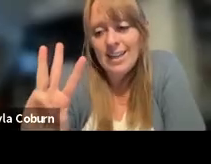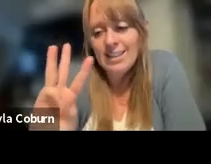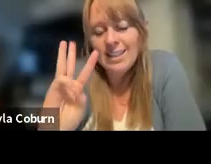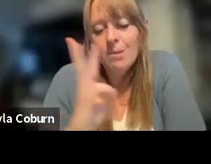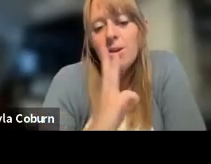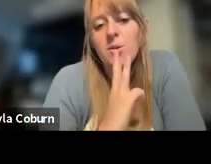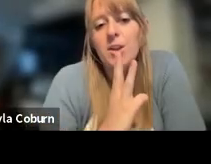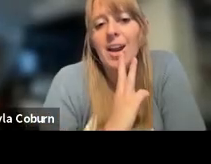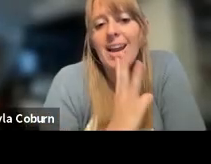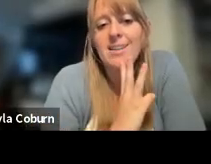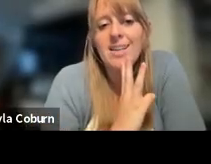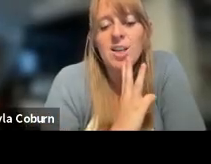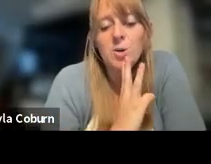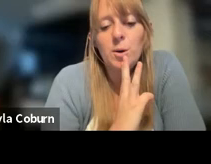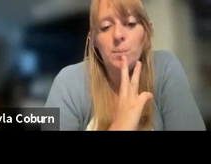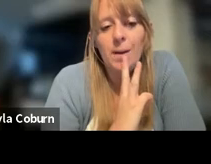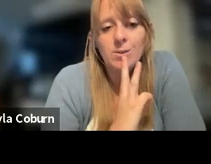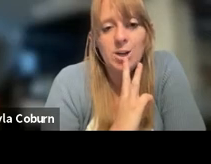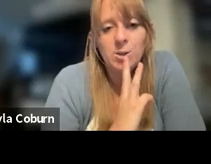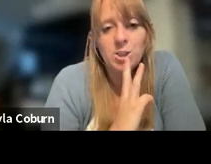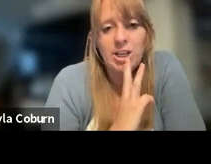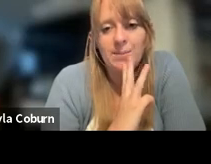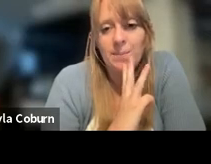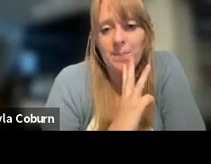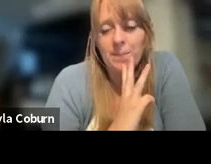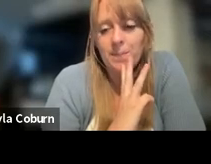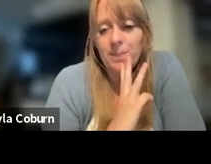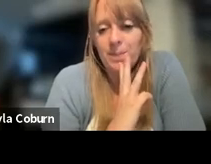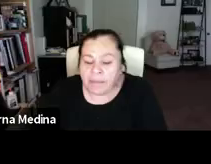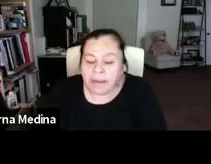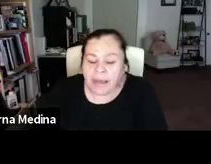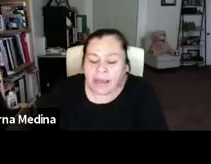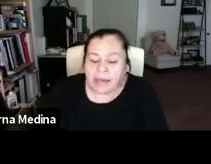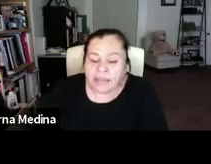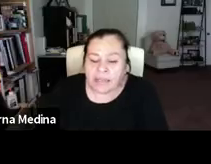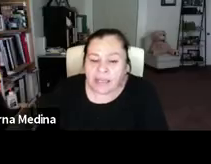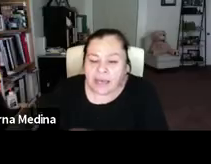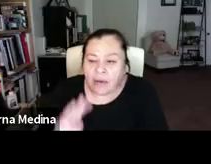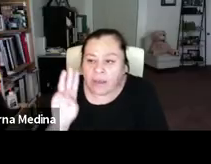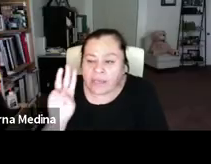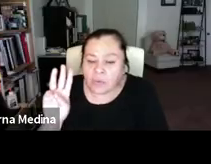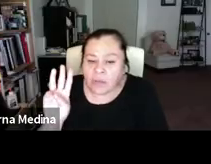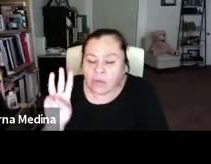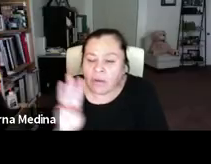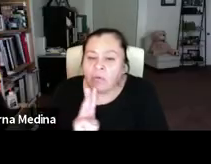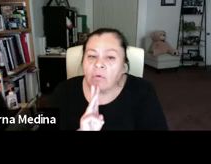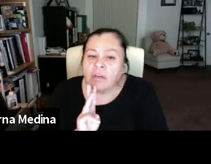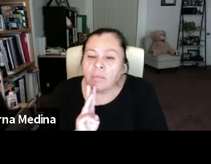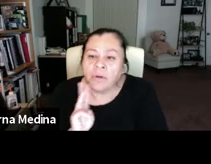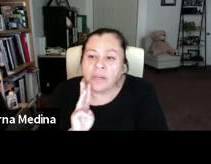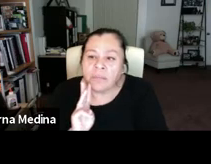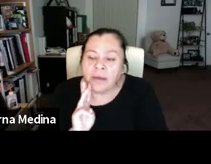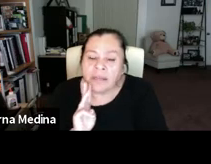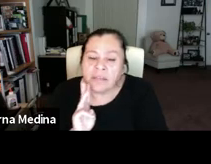Water is a W with your hand and you bounce it on your chin. Para la seña de agua es una W y